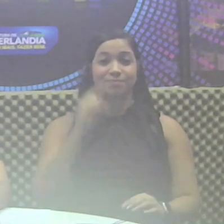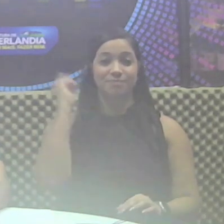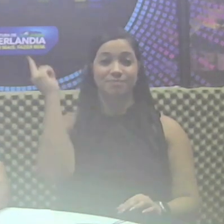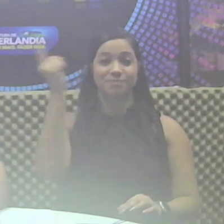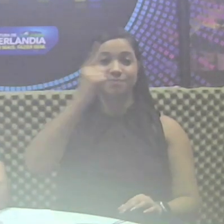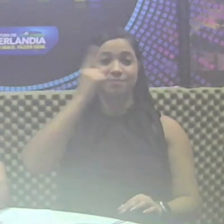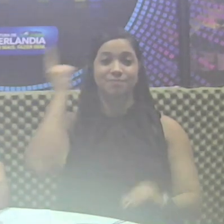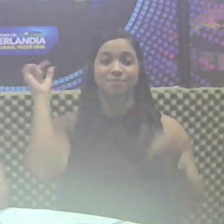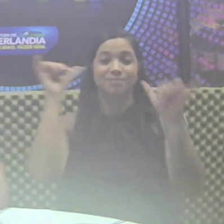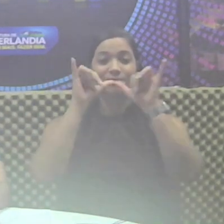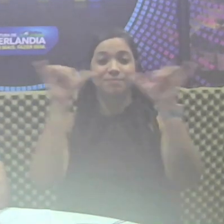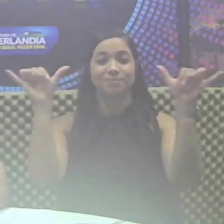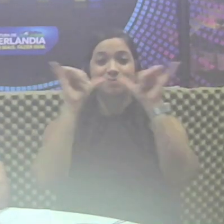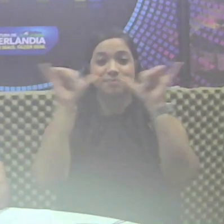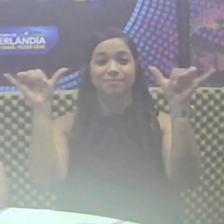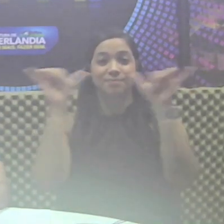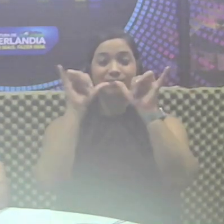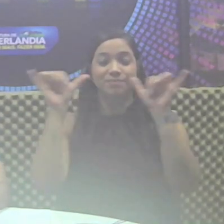Giro de